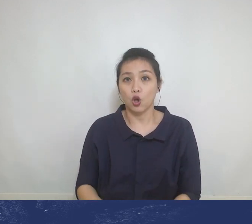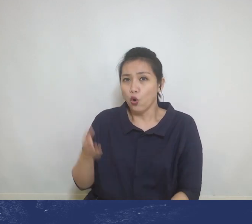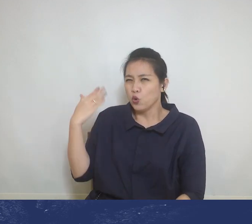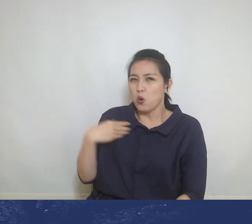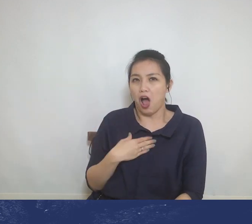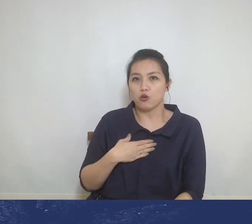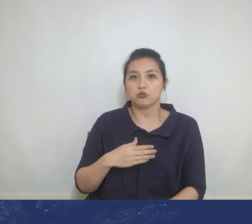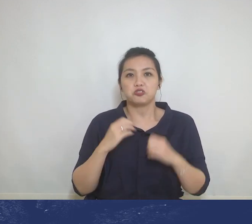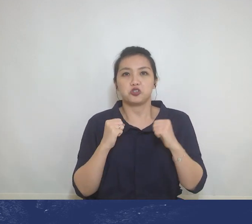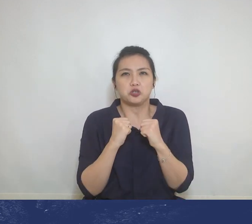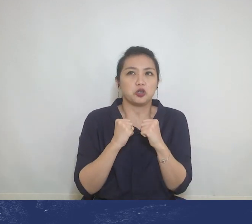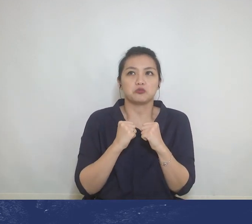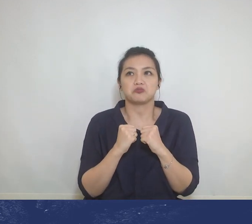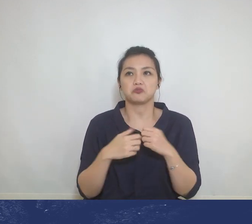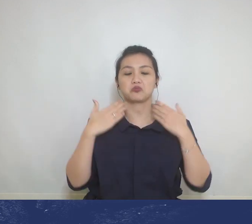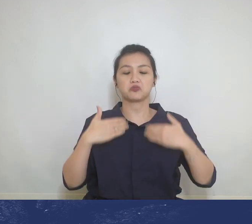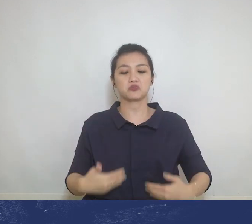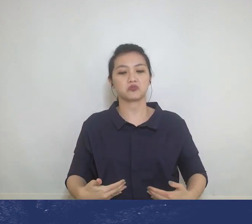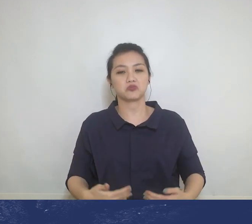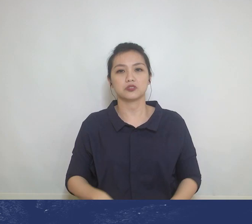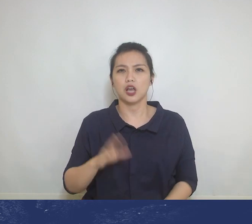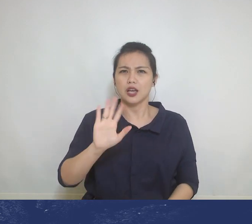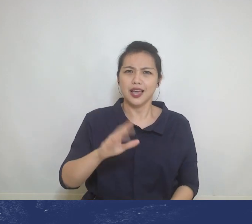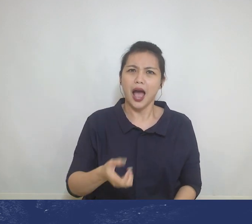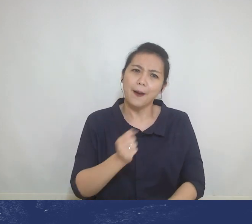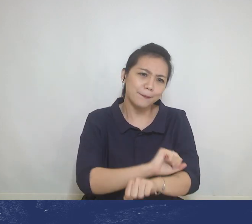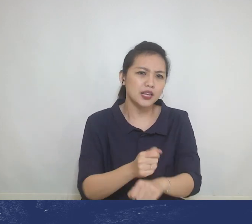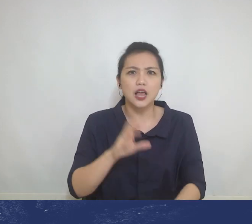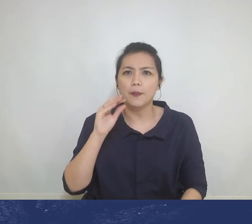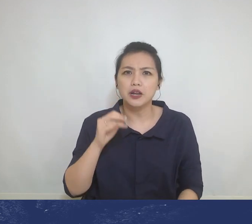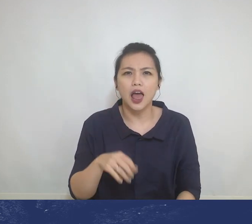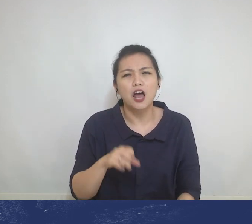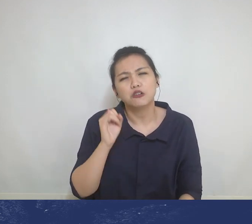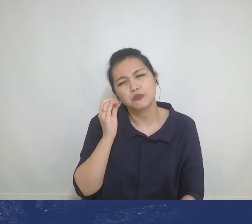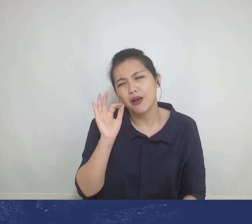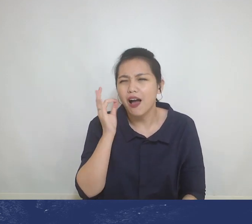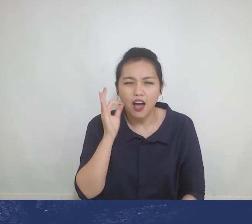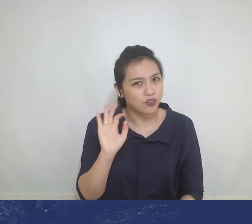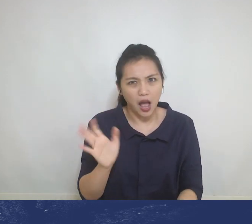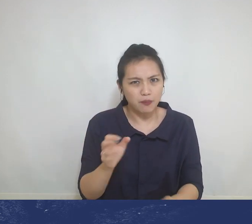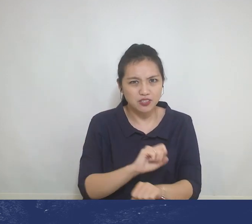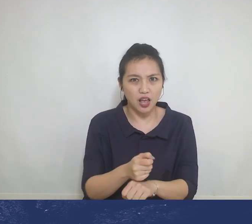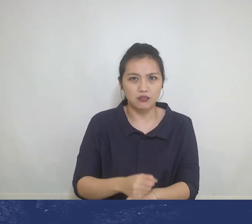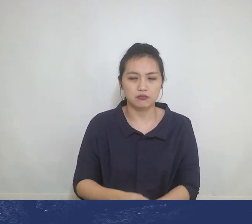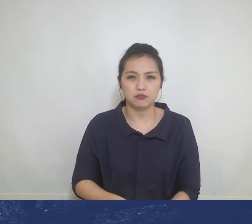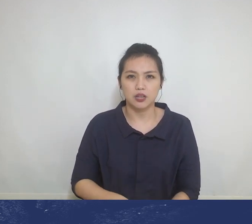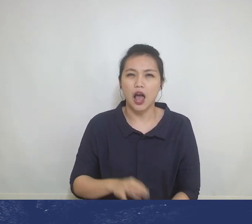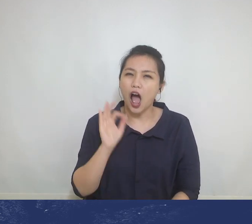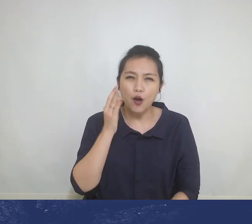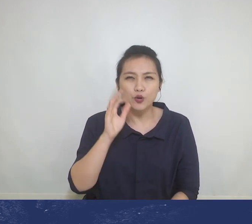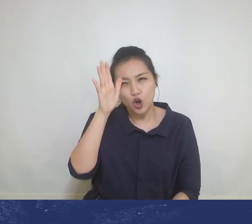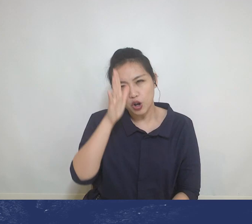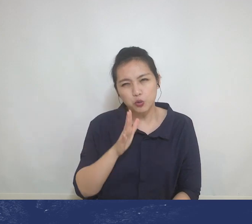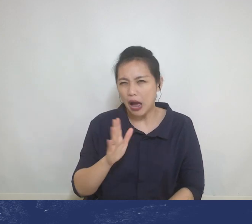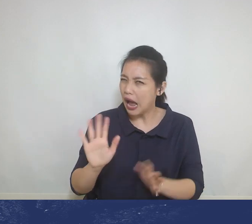sorry. Dulu saya sempat kepahitan sama kedua orang tua saya. Saya juga dulu diminta sama Tuhan untuk ngampuni orang tua saya, itu kayaknya susah